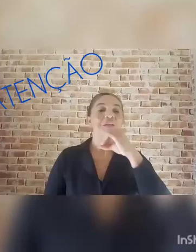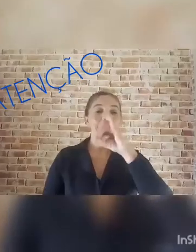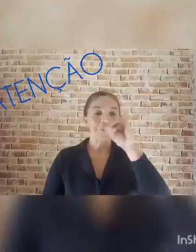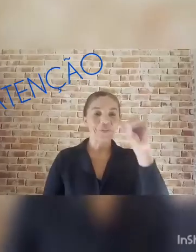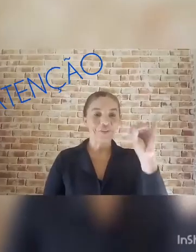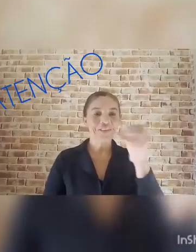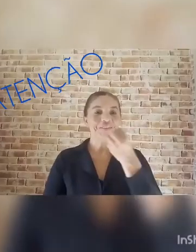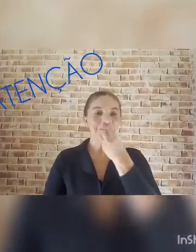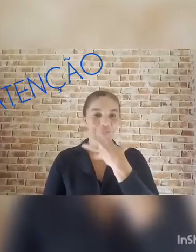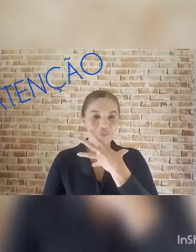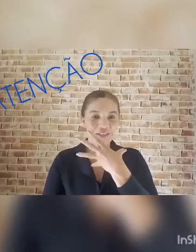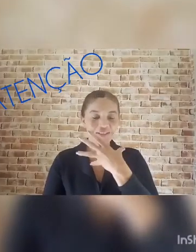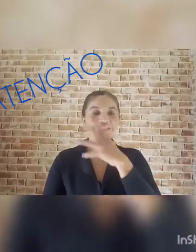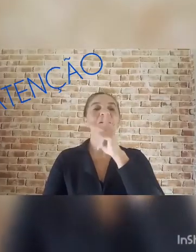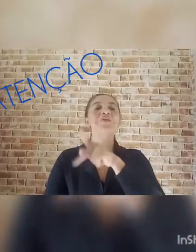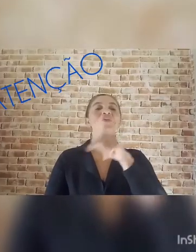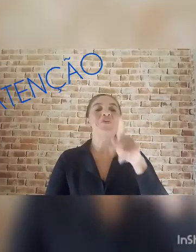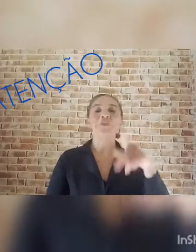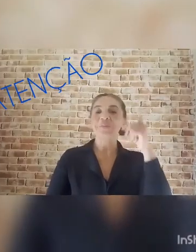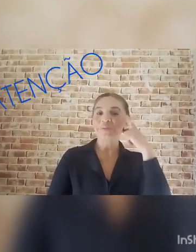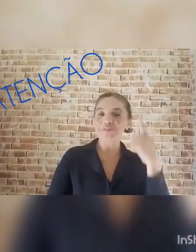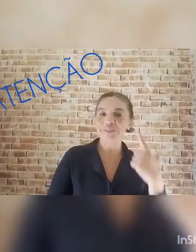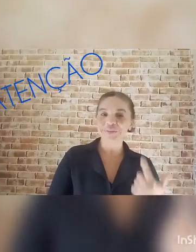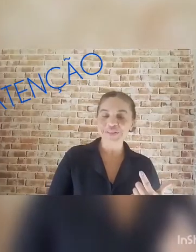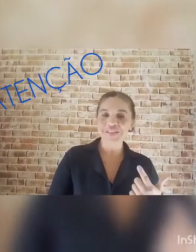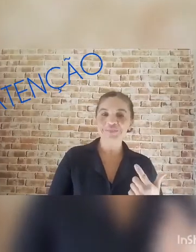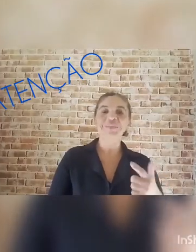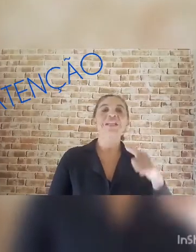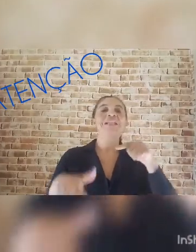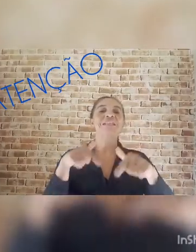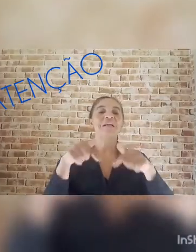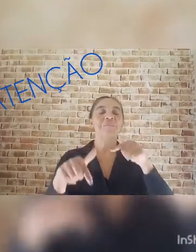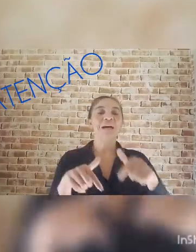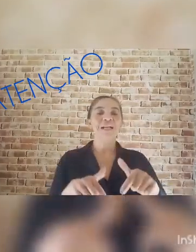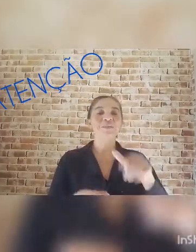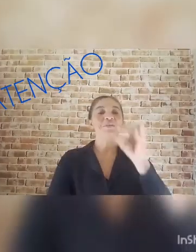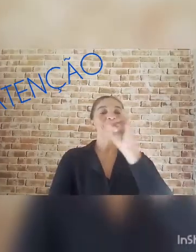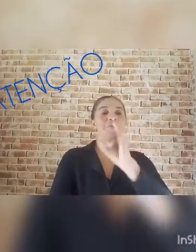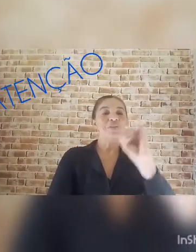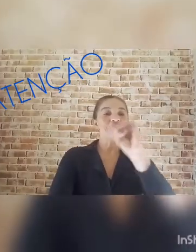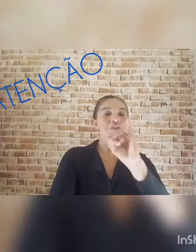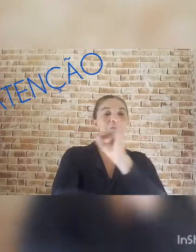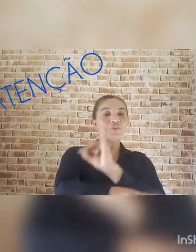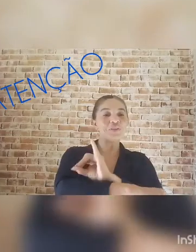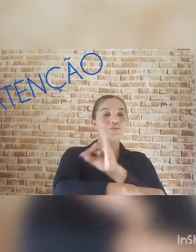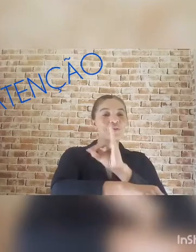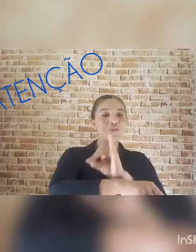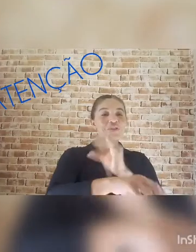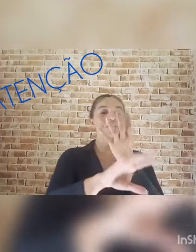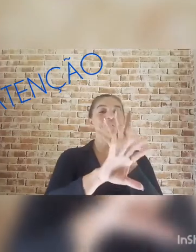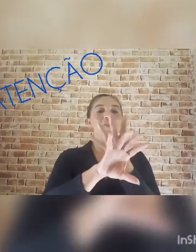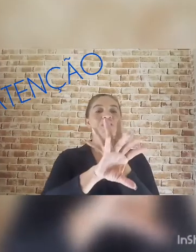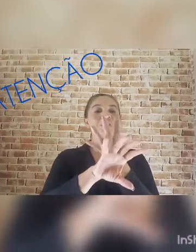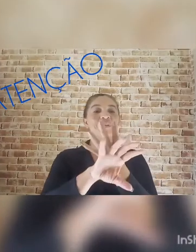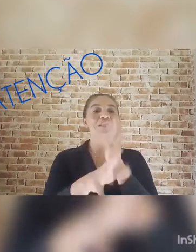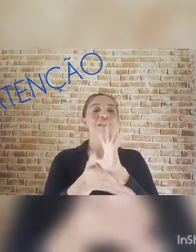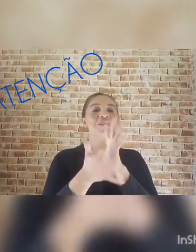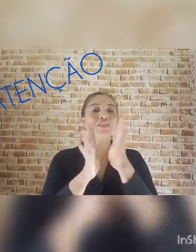Oi, tudo bem? Eu sou a Prof. Lúcia. Trabalho no Instituto Ivoti com a disciplina de